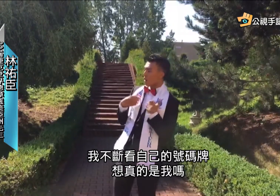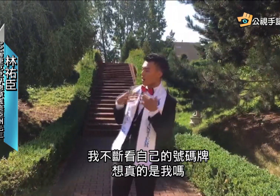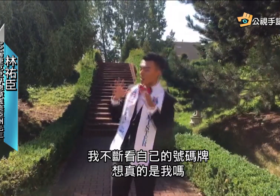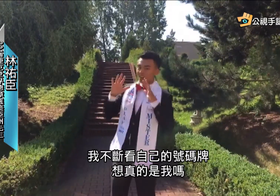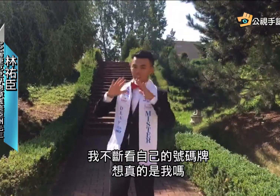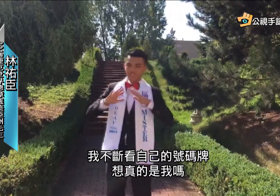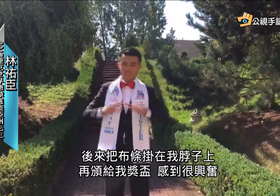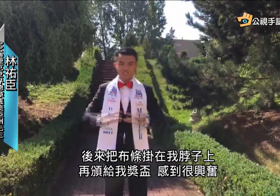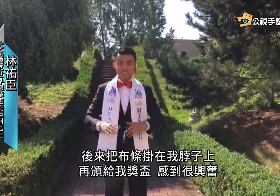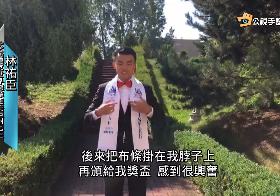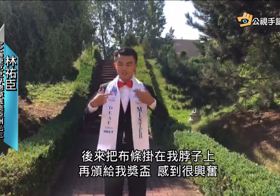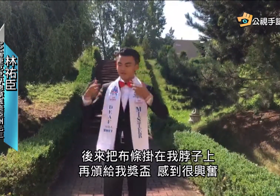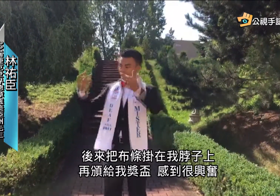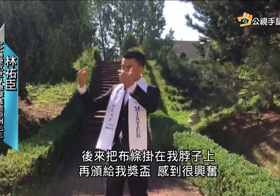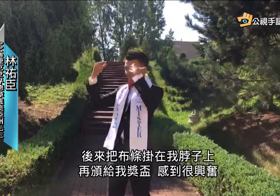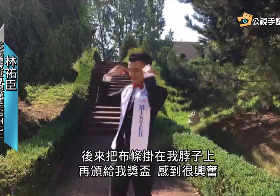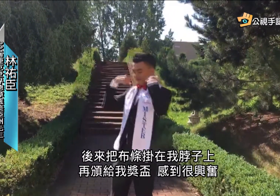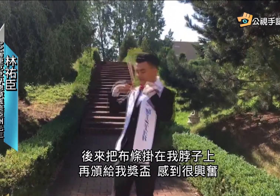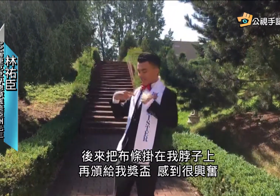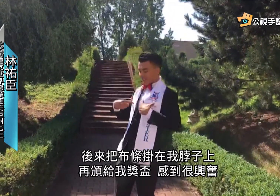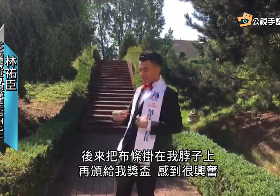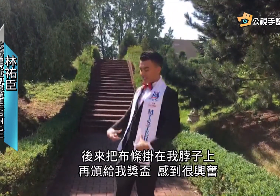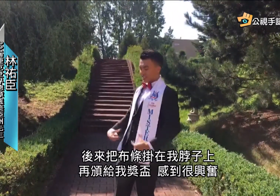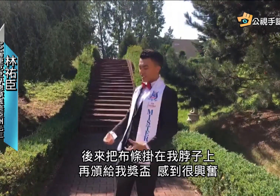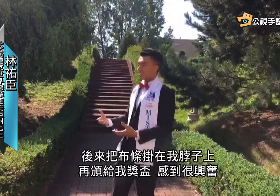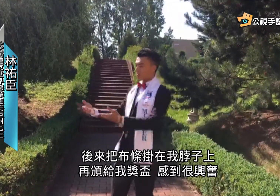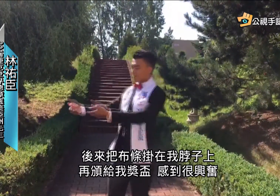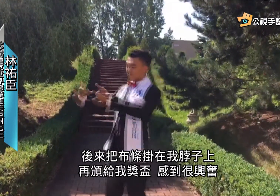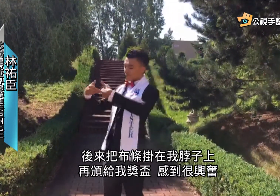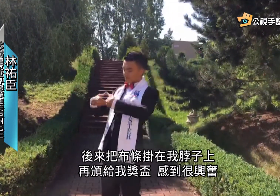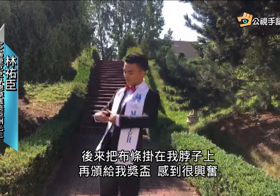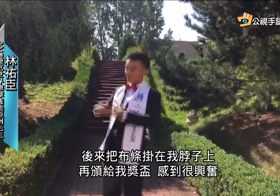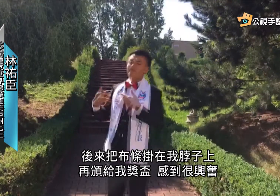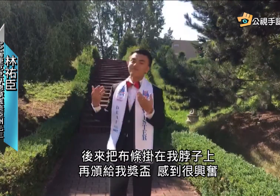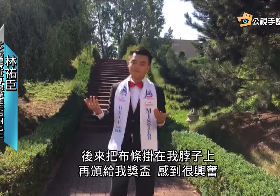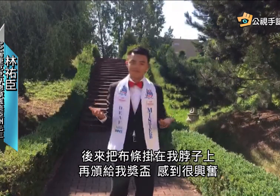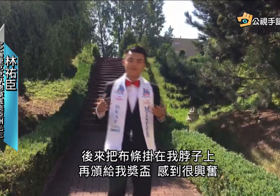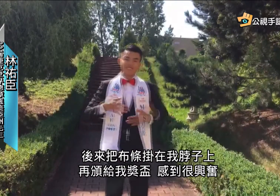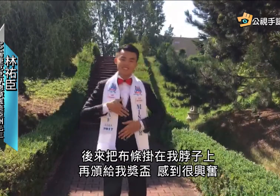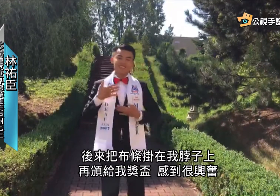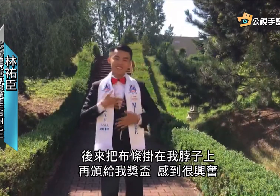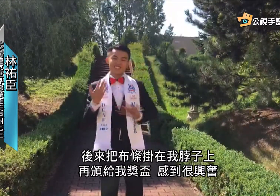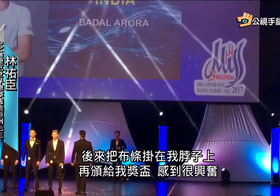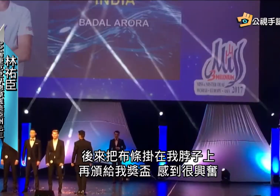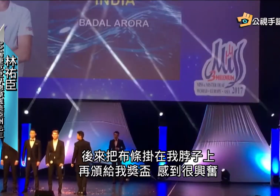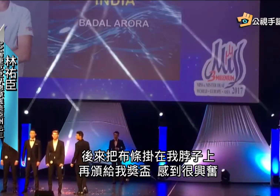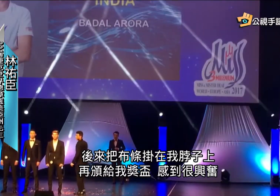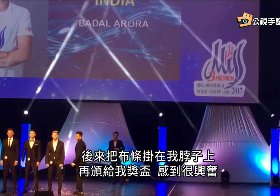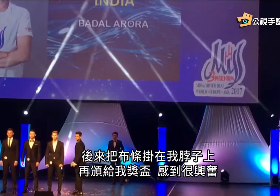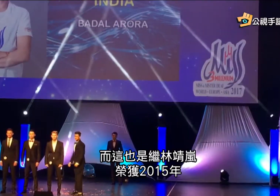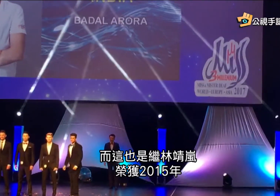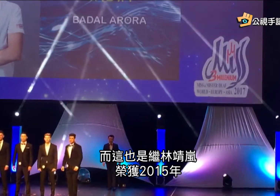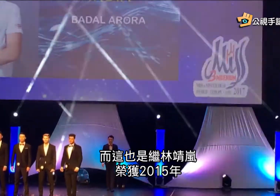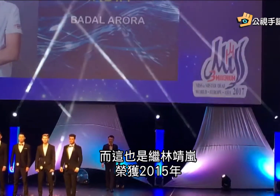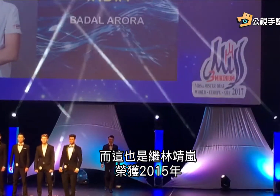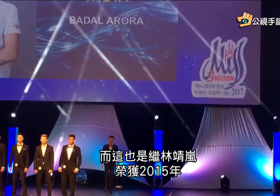后来把布条挂在我脖子上，再颁给我奖杯，感到很兴奋。 而这也是继林静兰荣